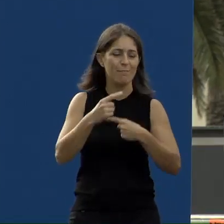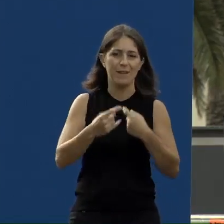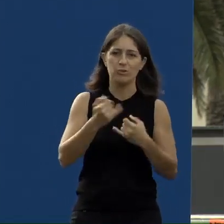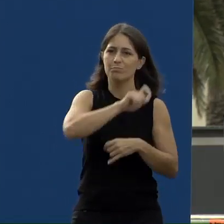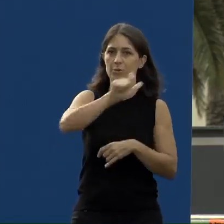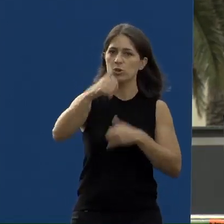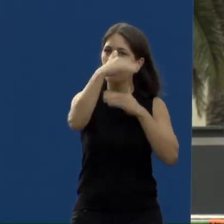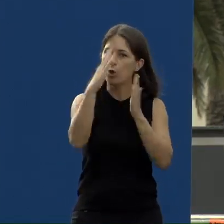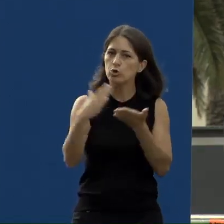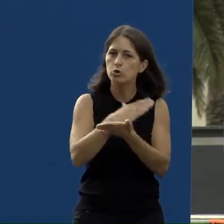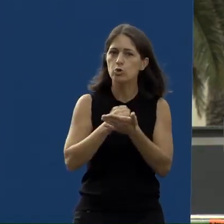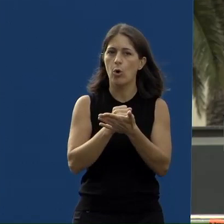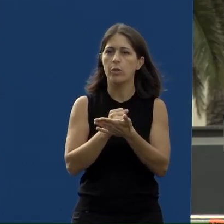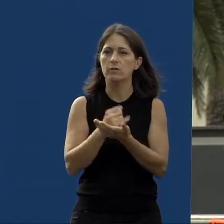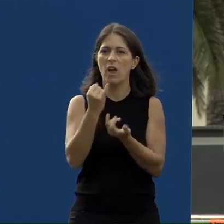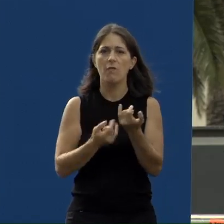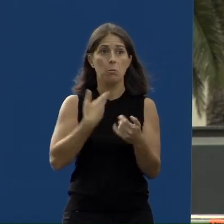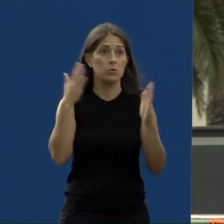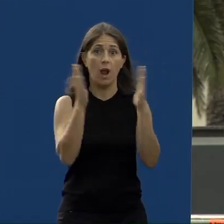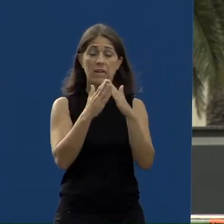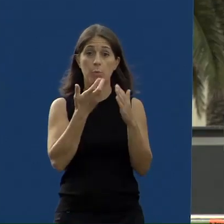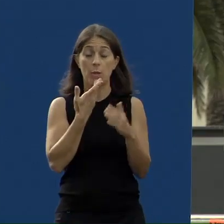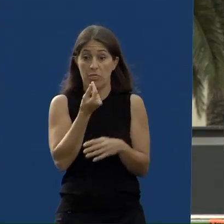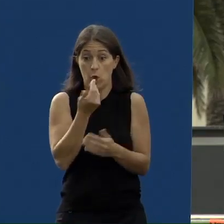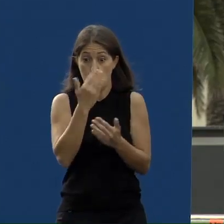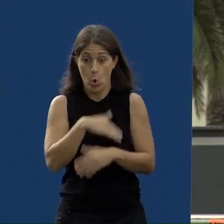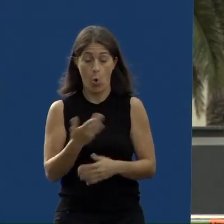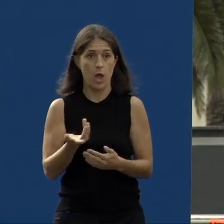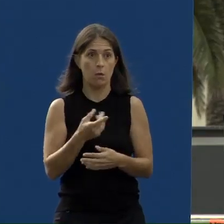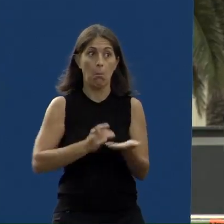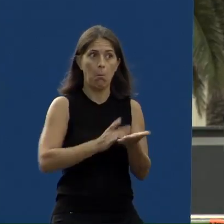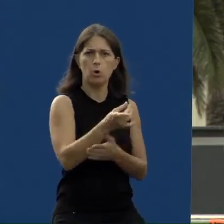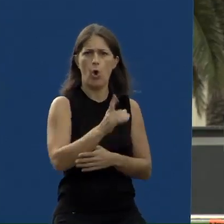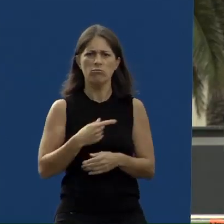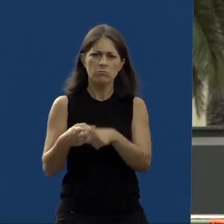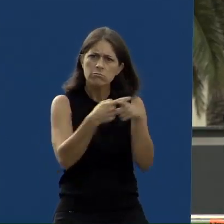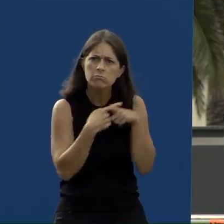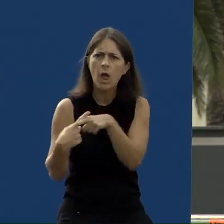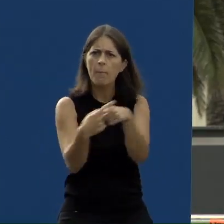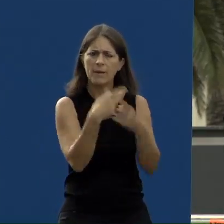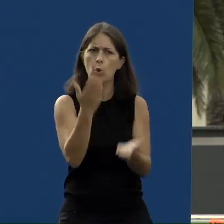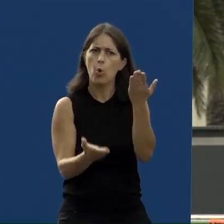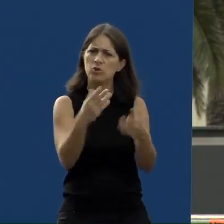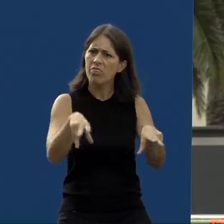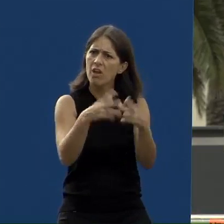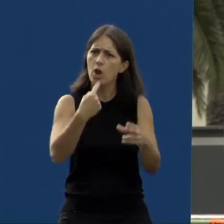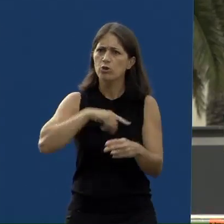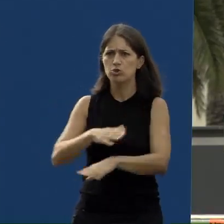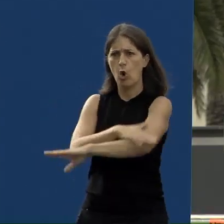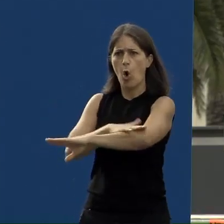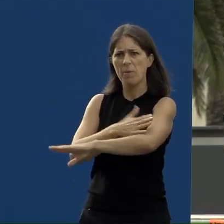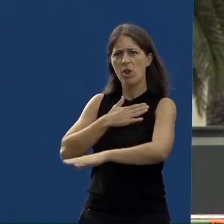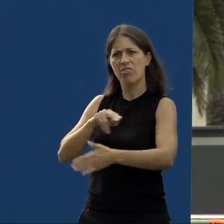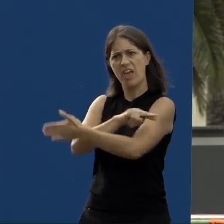ninguén atrás. Ninguén bota a xente da casa cando non chega. Se non chega, repártese mellor. E iso é a xustiza social que queremos levar ao goberno galego